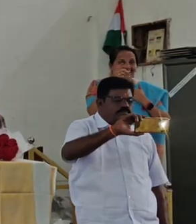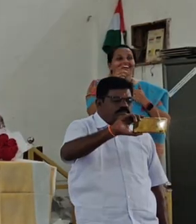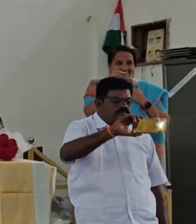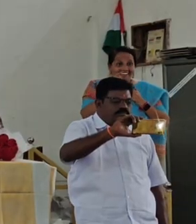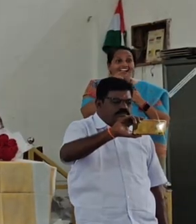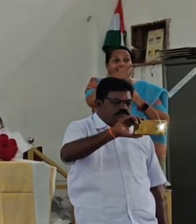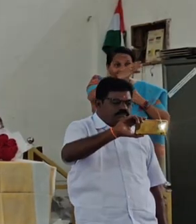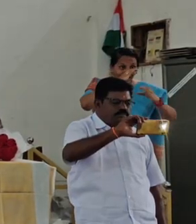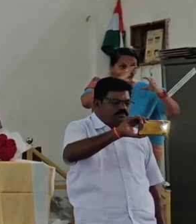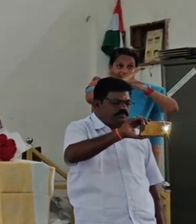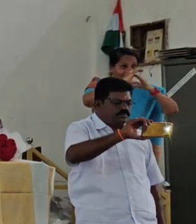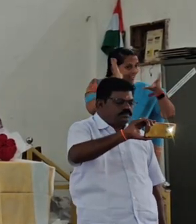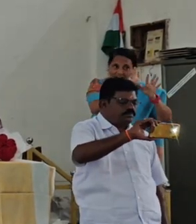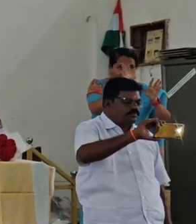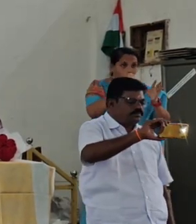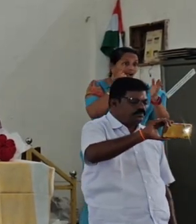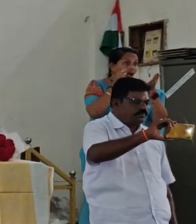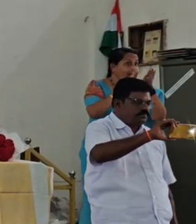కమ్యూనికేషనే కాదు,